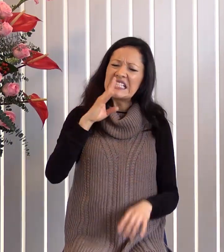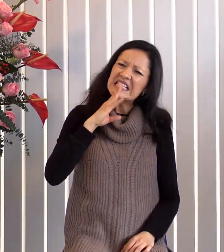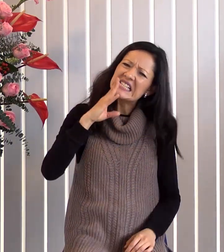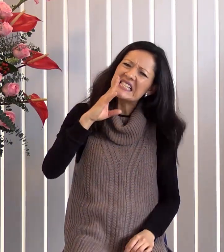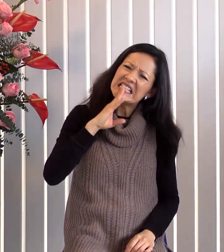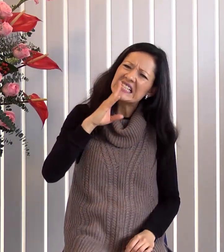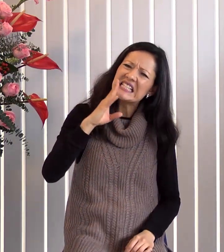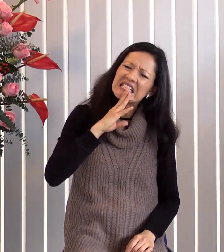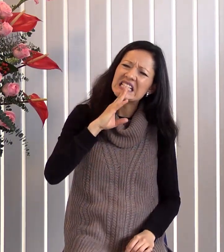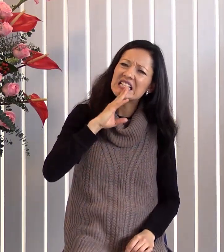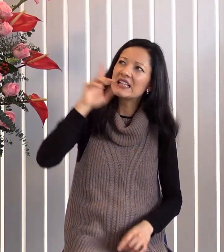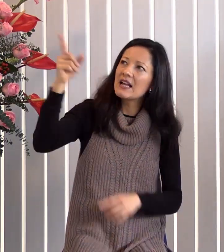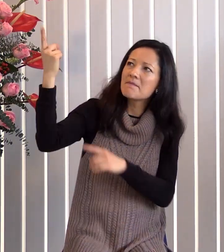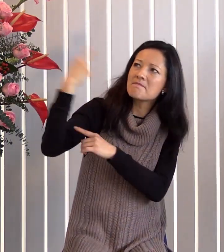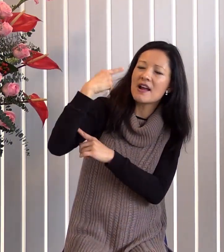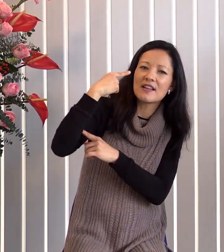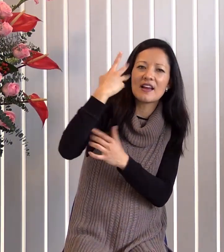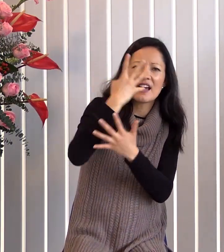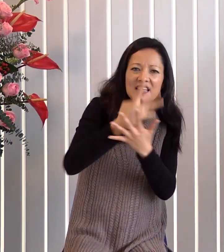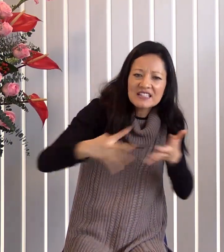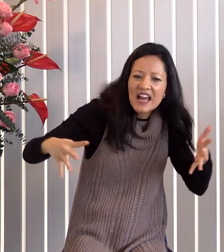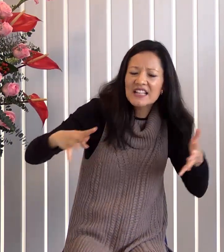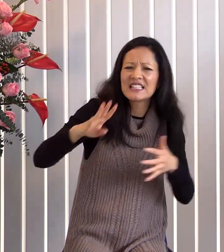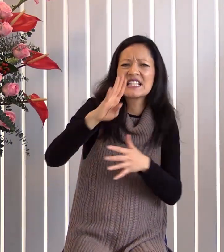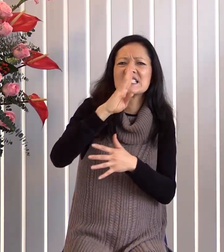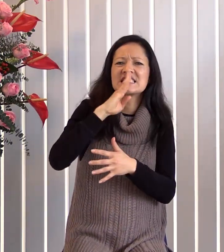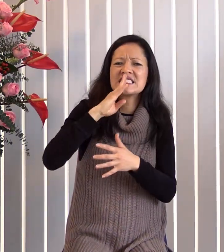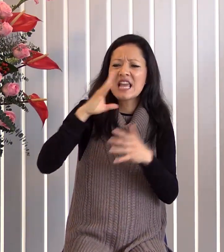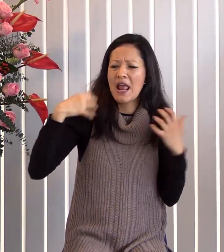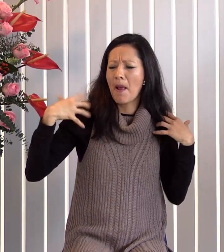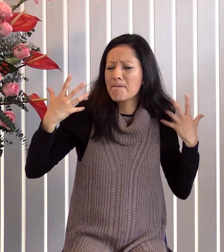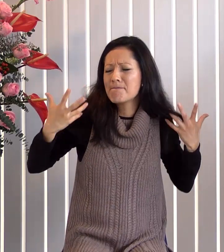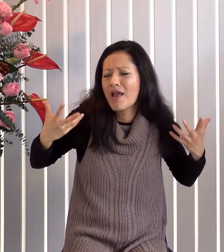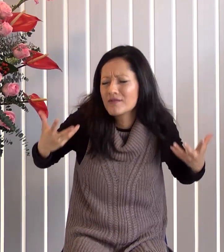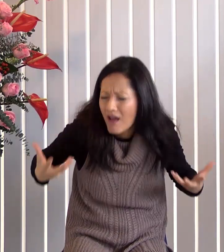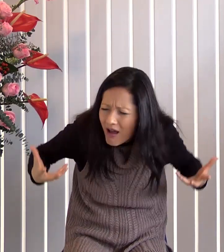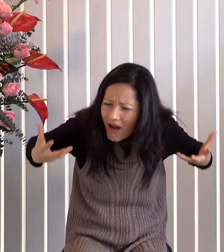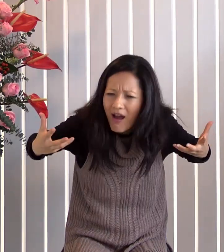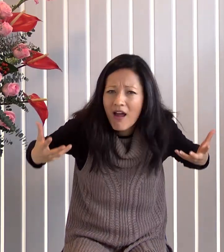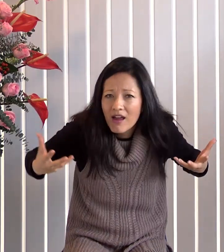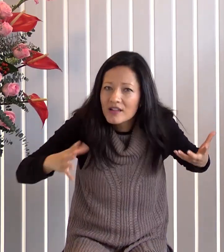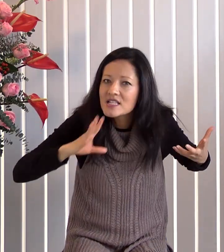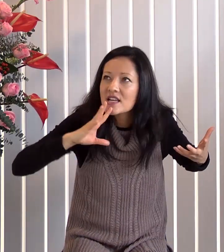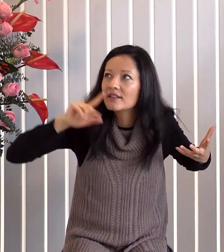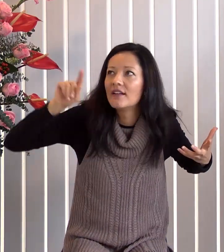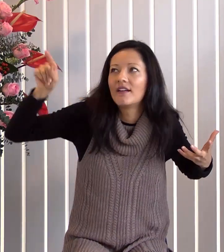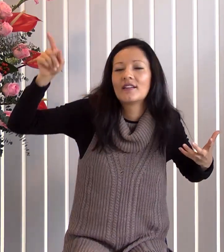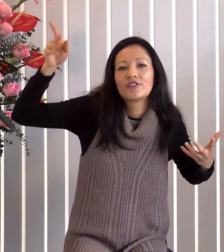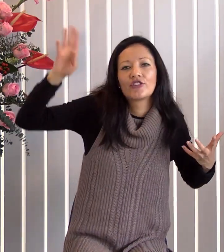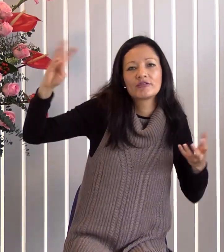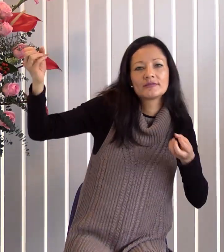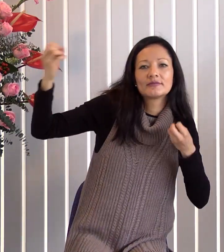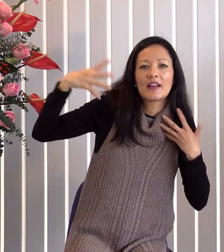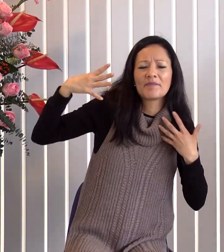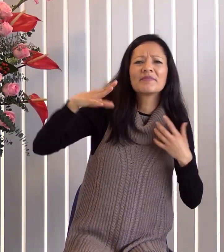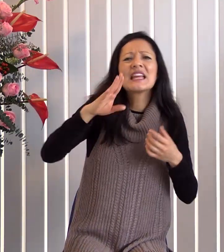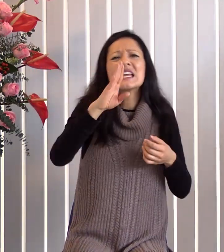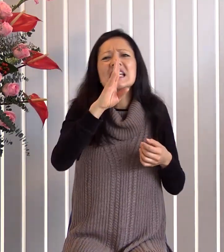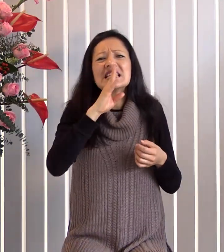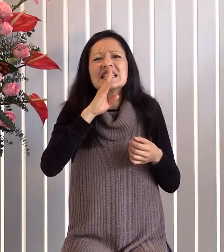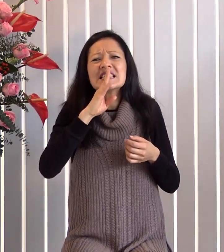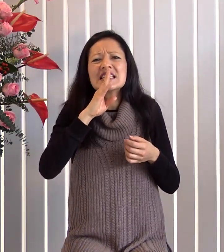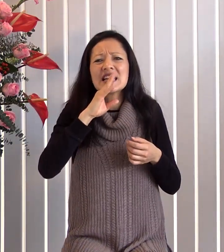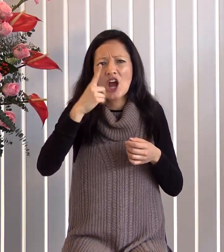¿Quién los metió en la red? ¿Quién puso sobre los lomos de ellos pesada carga? ¿Quién hizo cabalgar hombres sobre